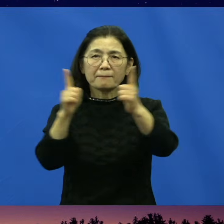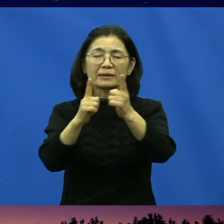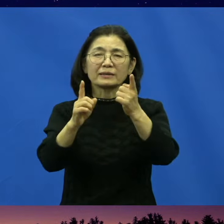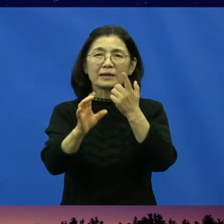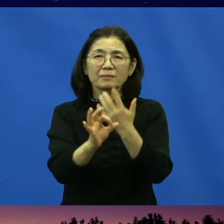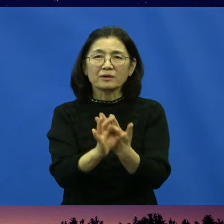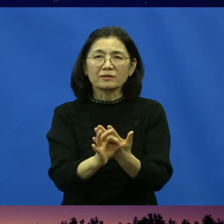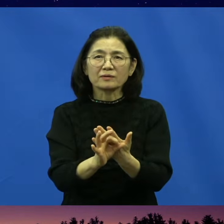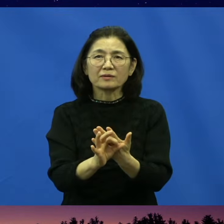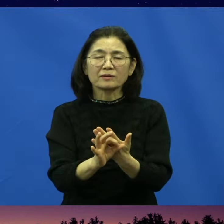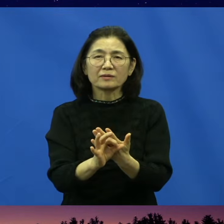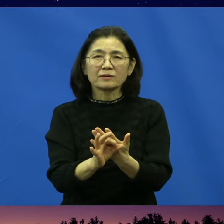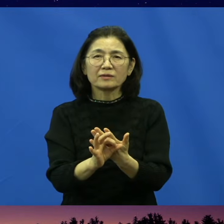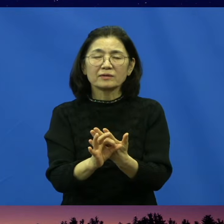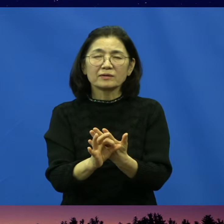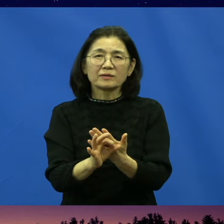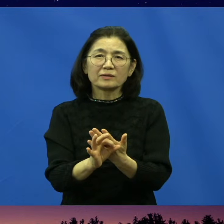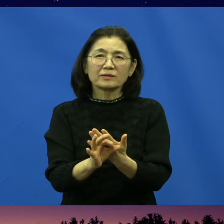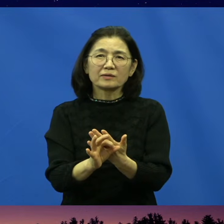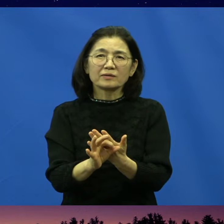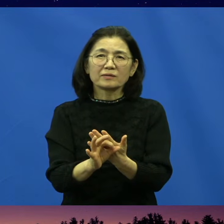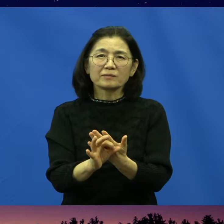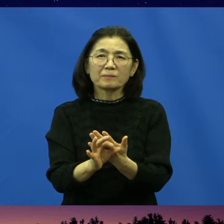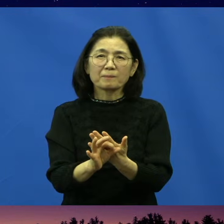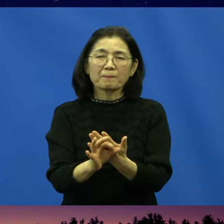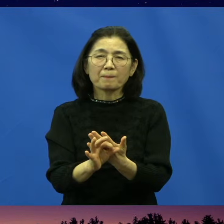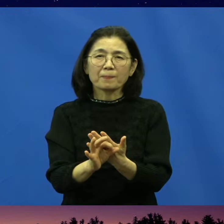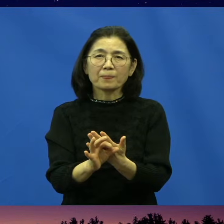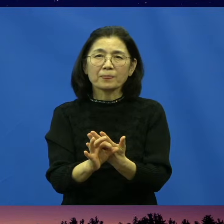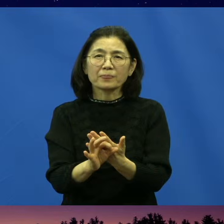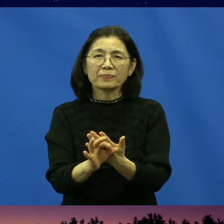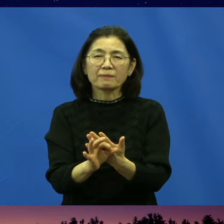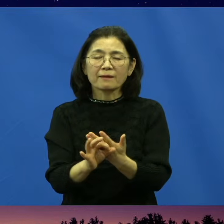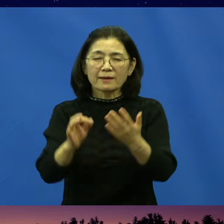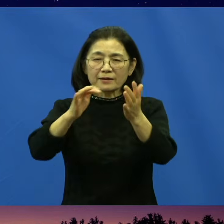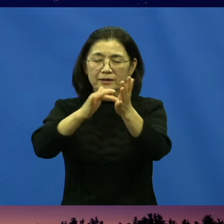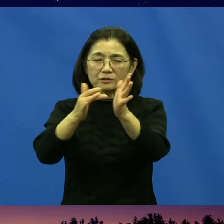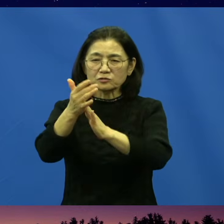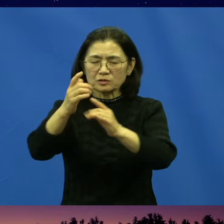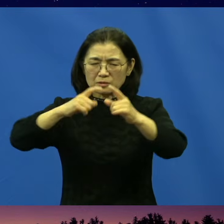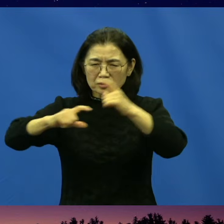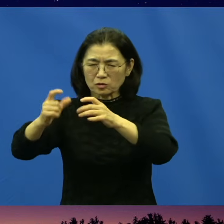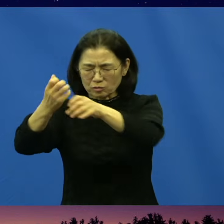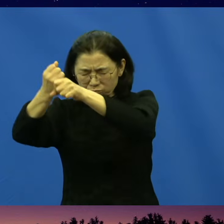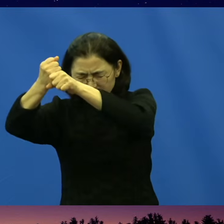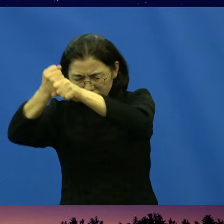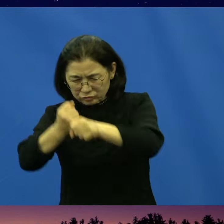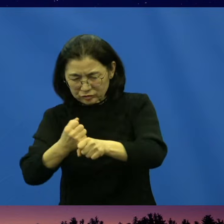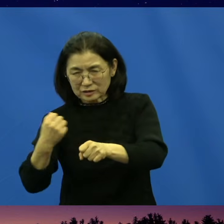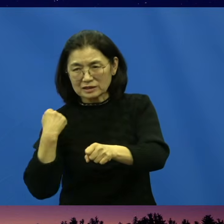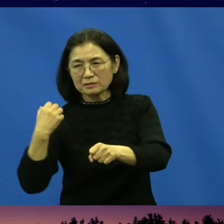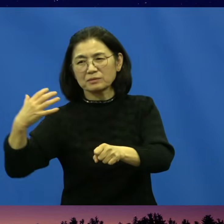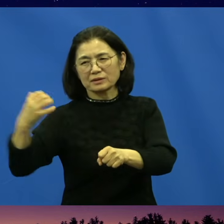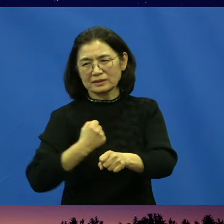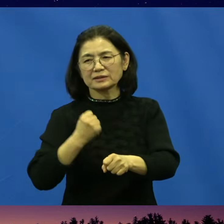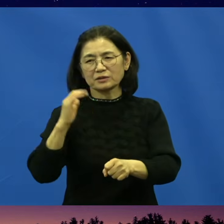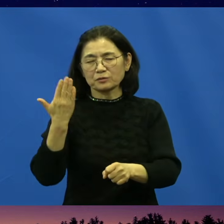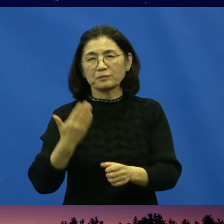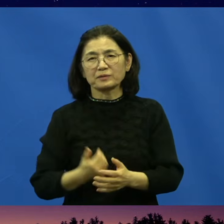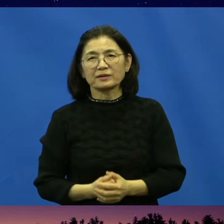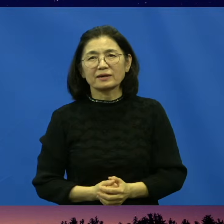사랑이 나로 하여금 예수님을 붙드는 힘을 주게 되는 줄로 믿습니다. 여러분,